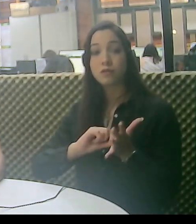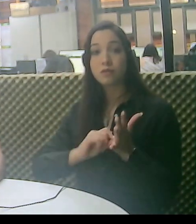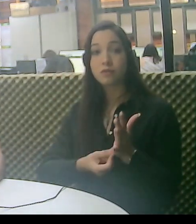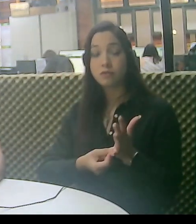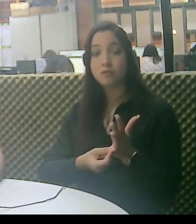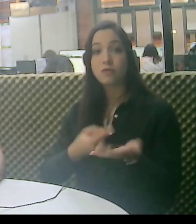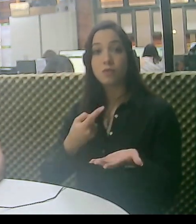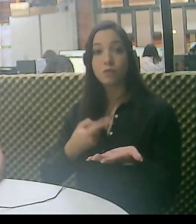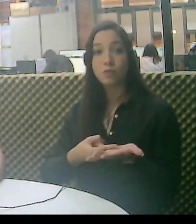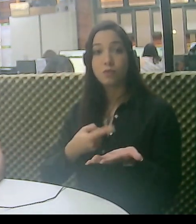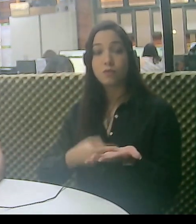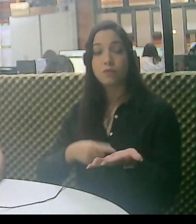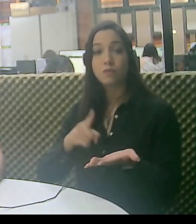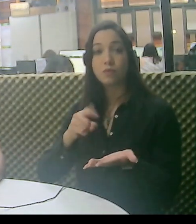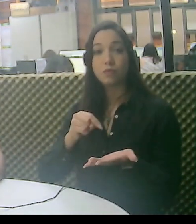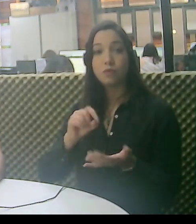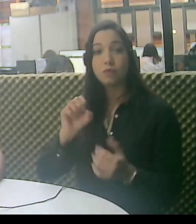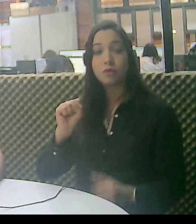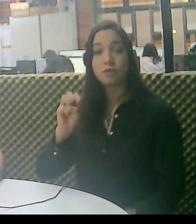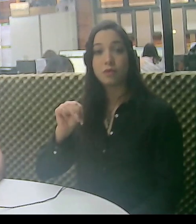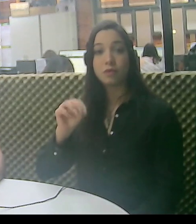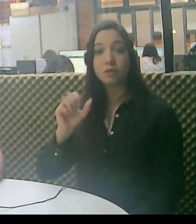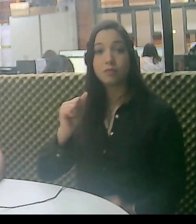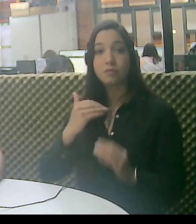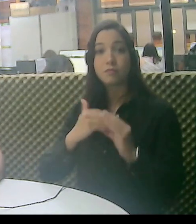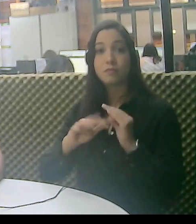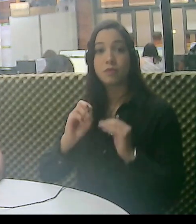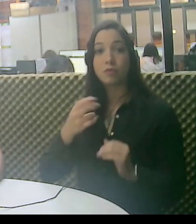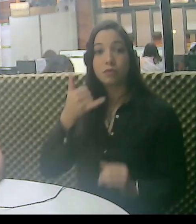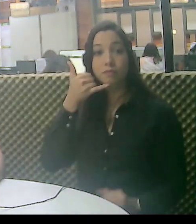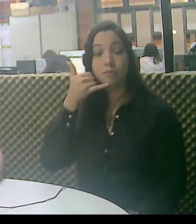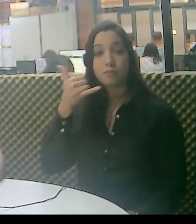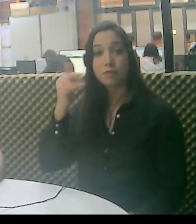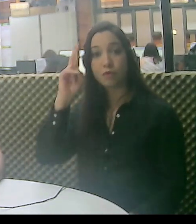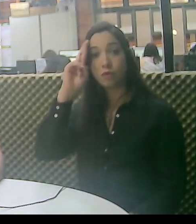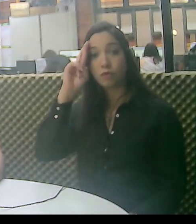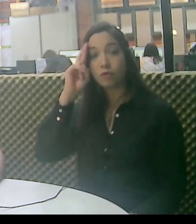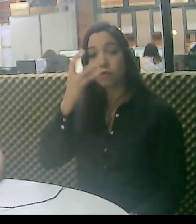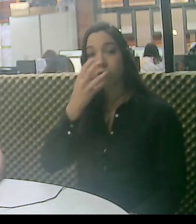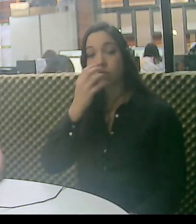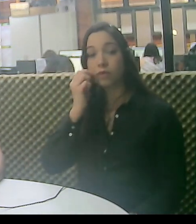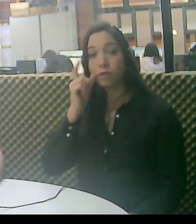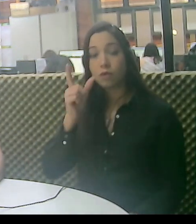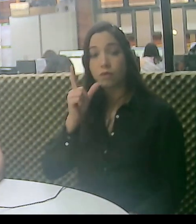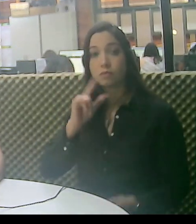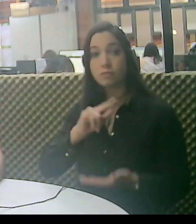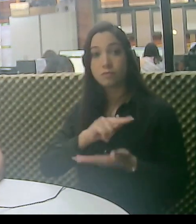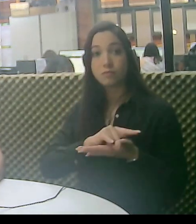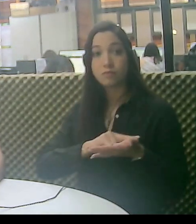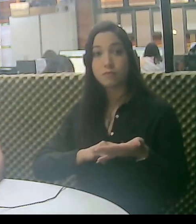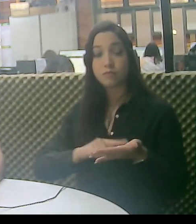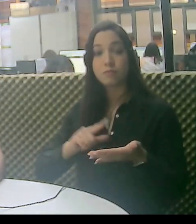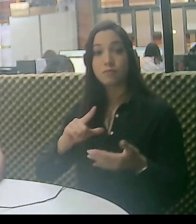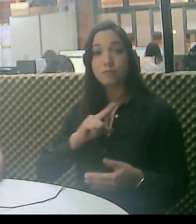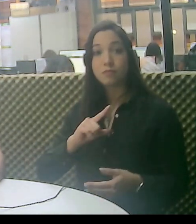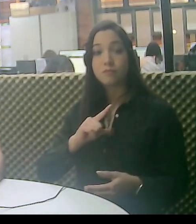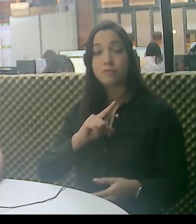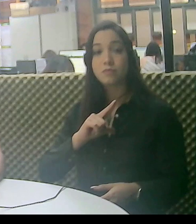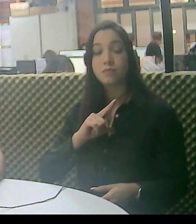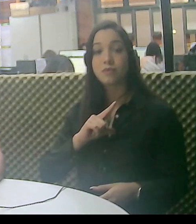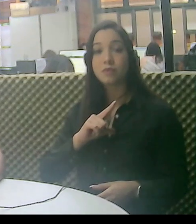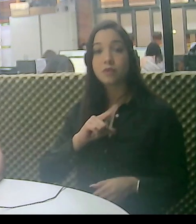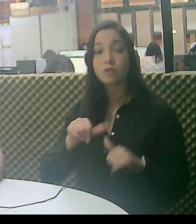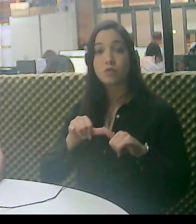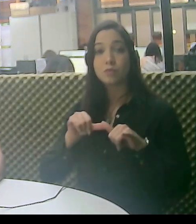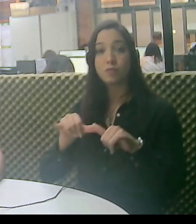O agendamento é confirmado por meio de SMS ou ligação para o tutor do animal. Os formulários podem ser encontrados na mercearia da Tenda